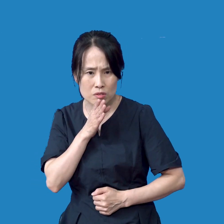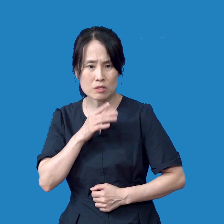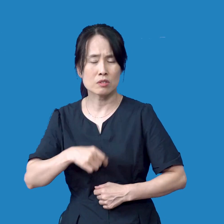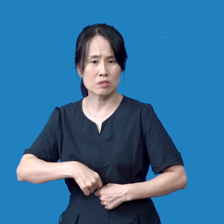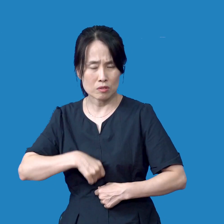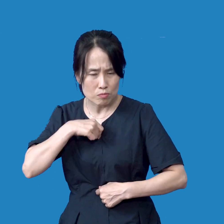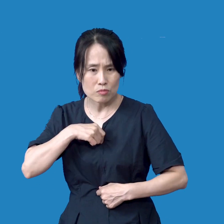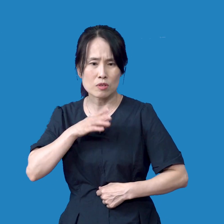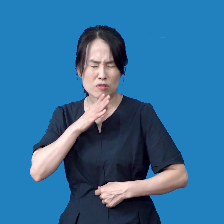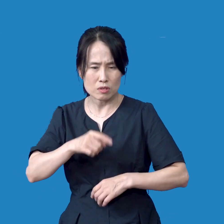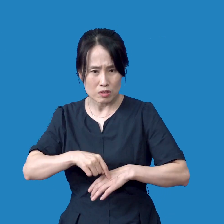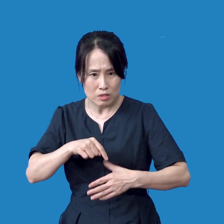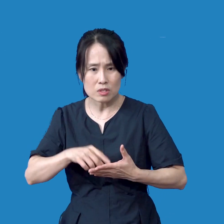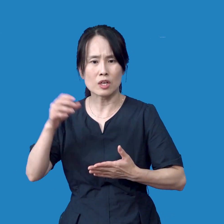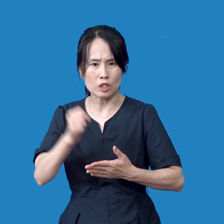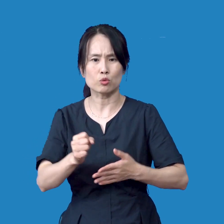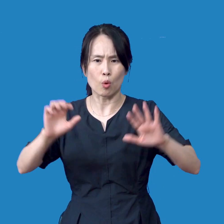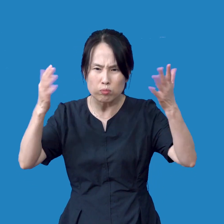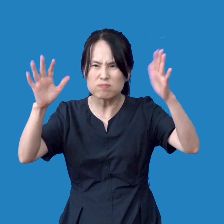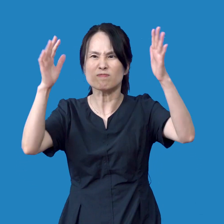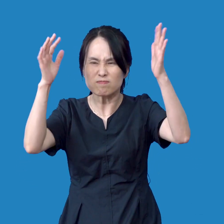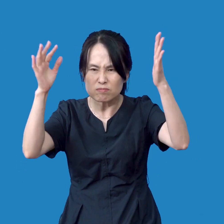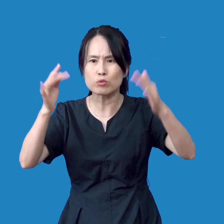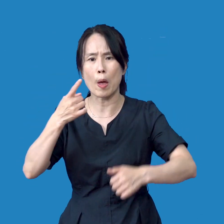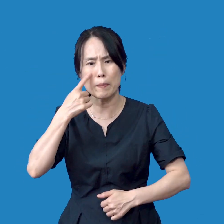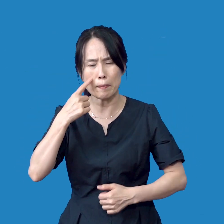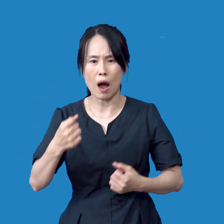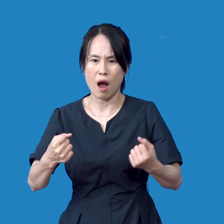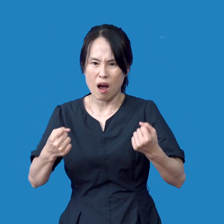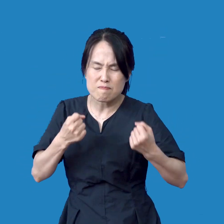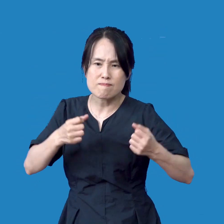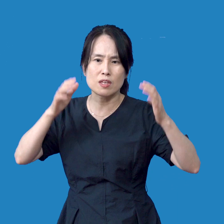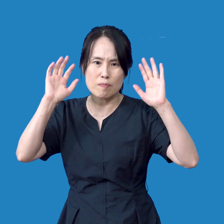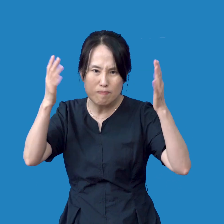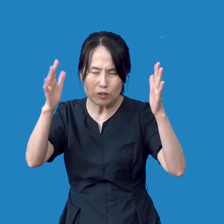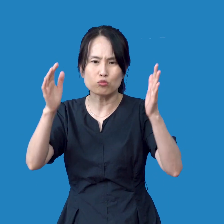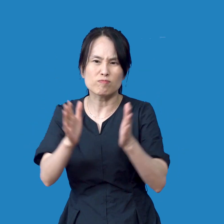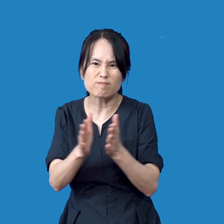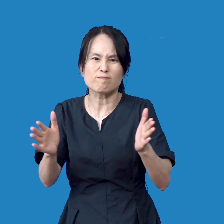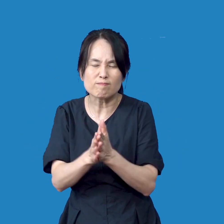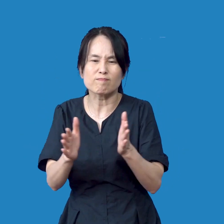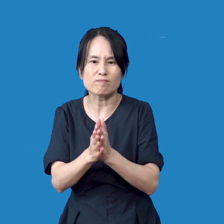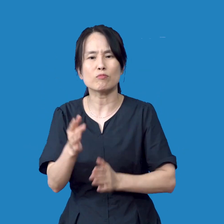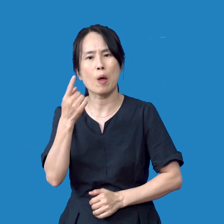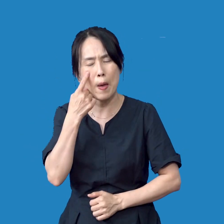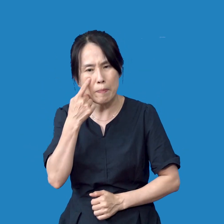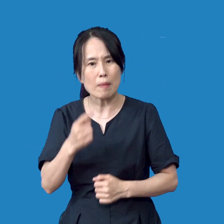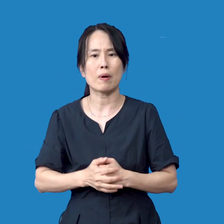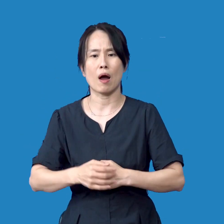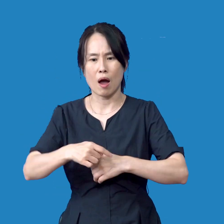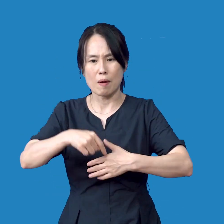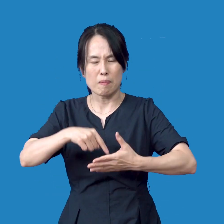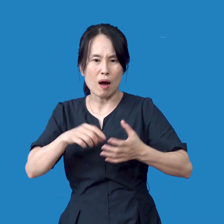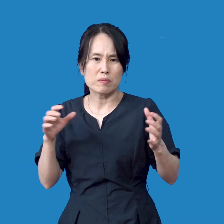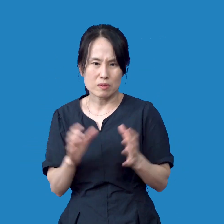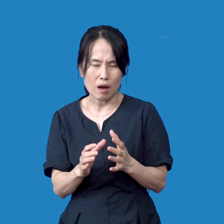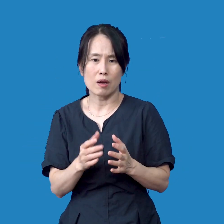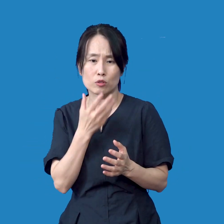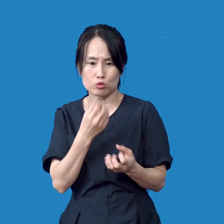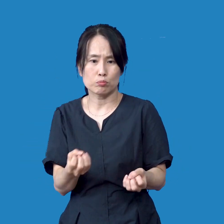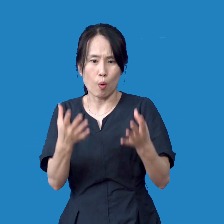진심으로 박수를 쳐주자고 합니다. 힘있게 박수 치면서 마음을 다해서